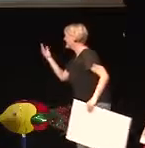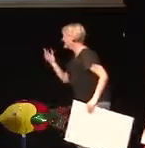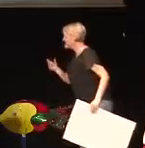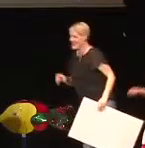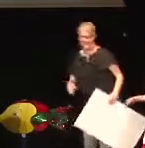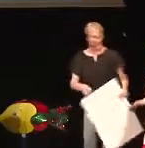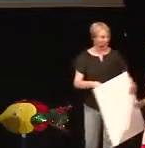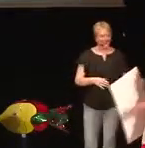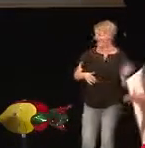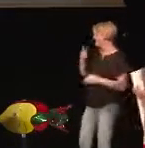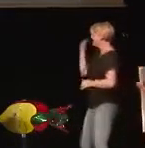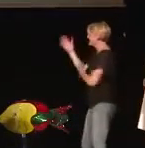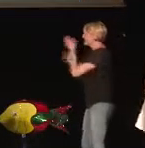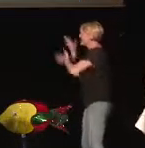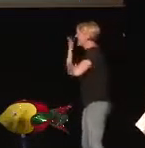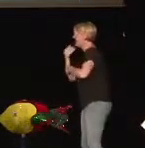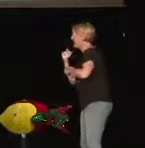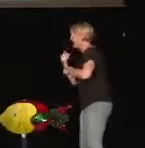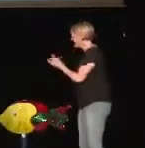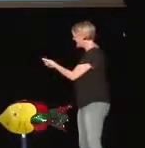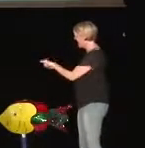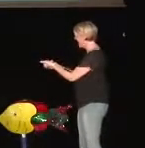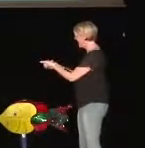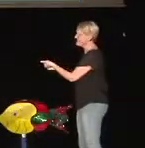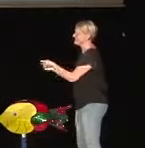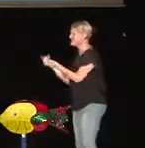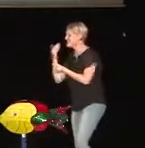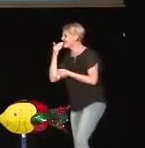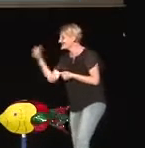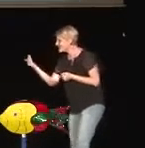Bonjour Signabelle. Bonjour Signabelle. Ça va? Bonjour.